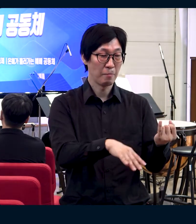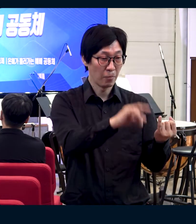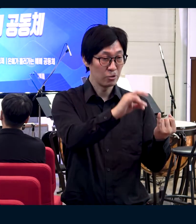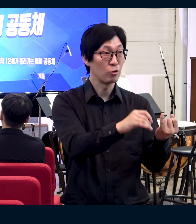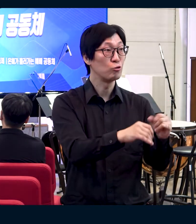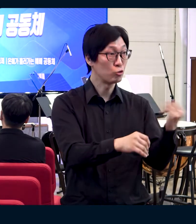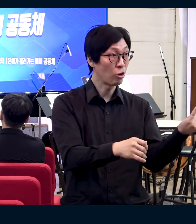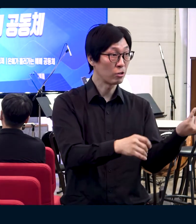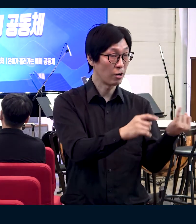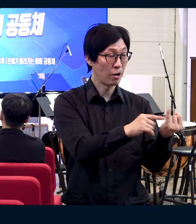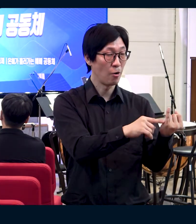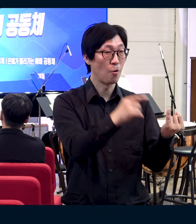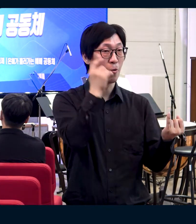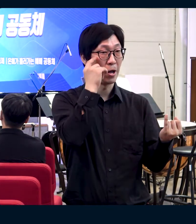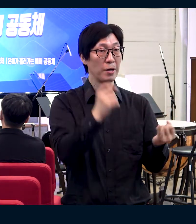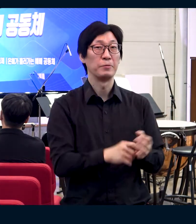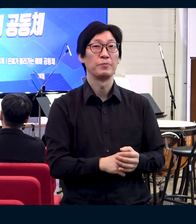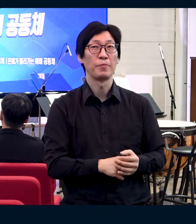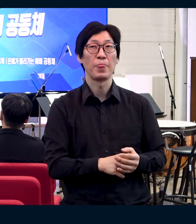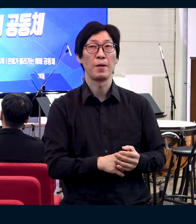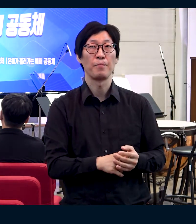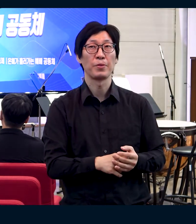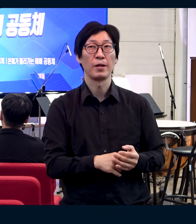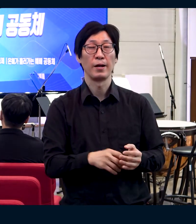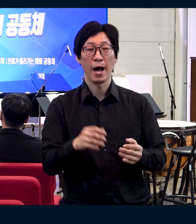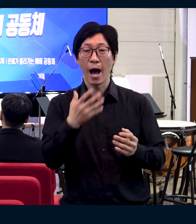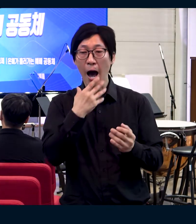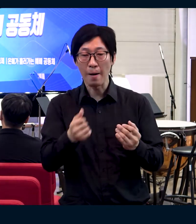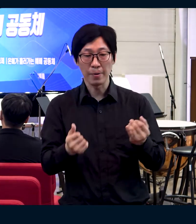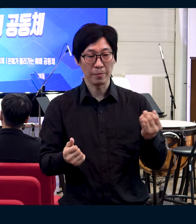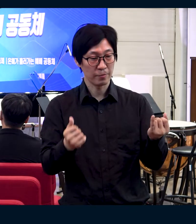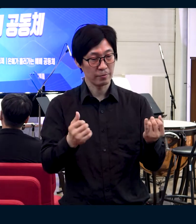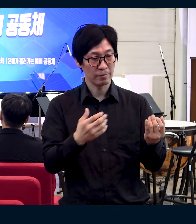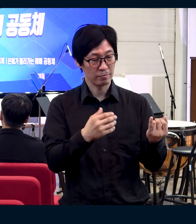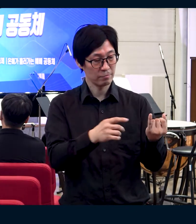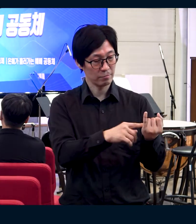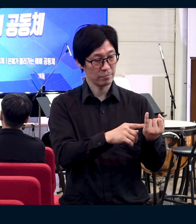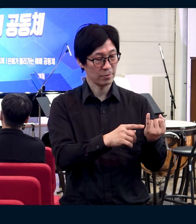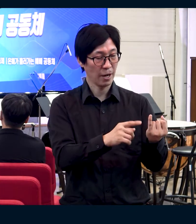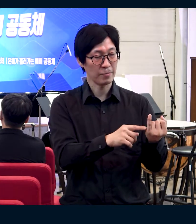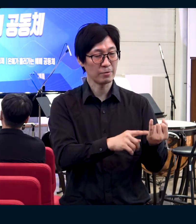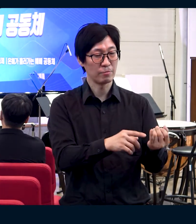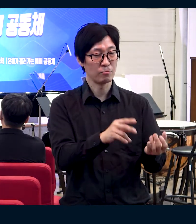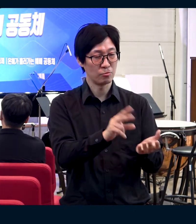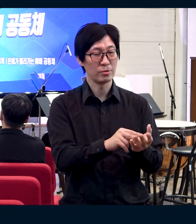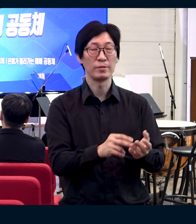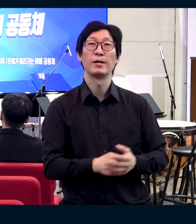아니, 해결할 사람이 해결 안 하고 이렇게 회피만 하면요, 옆에서 썩는 건 속밖에 더 있어요.